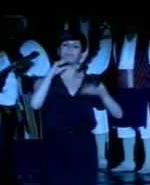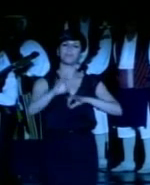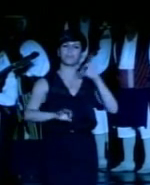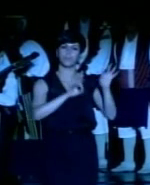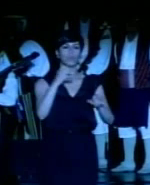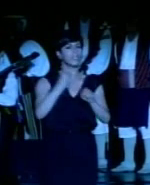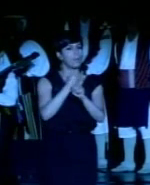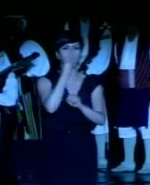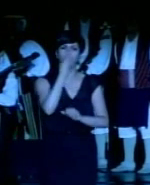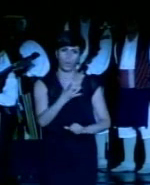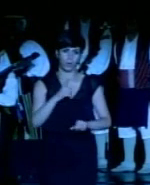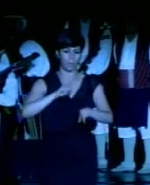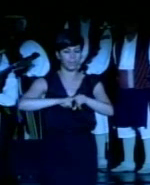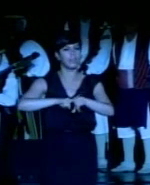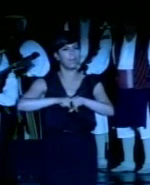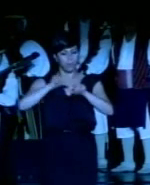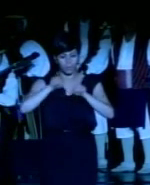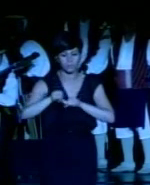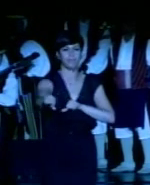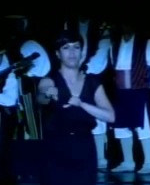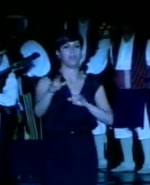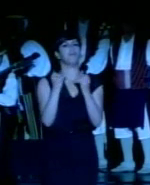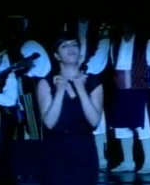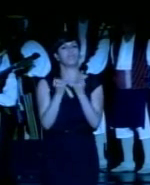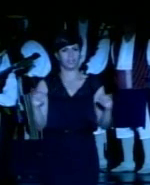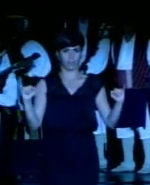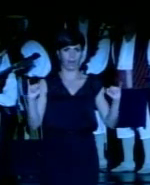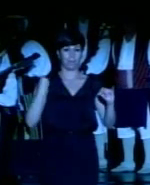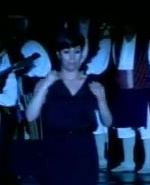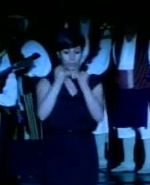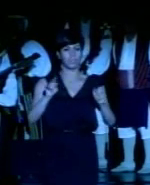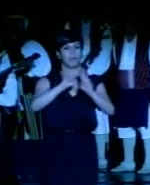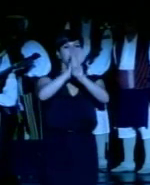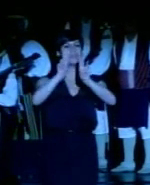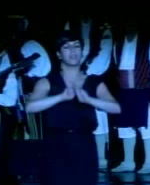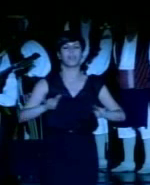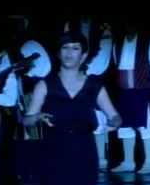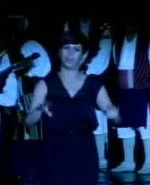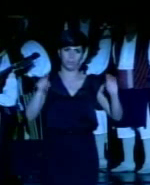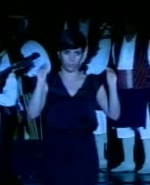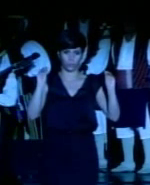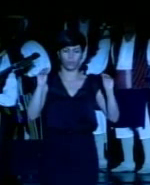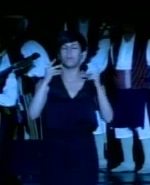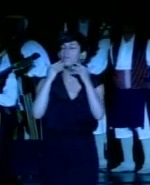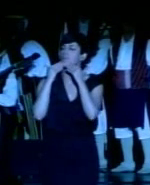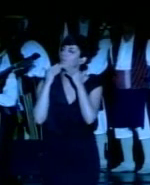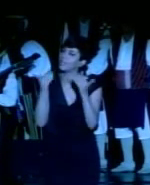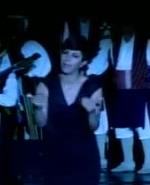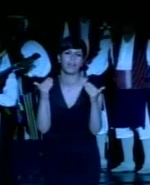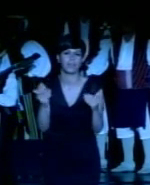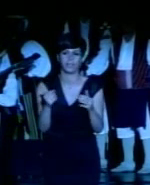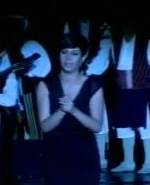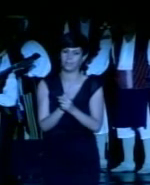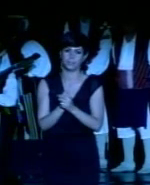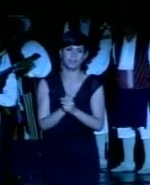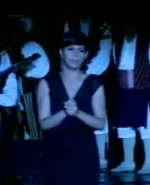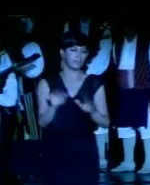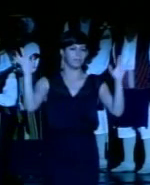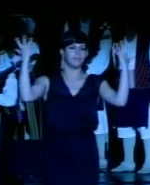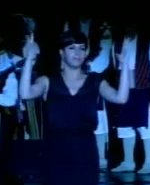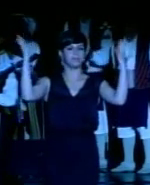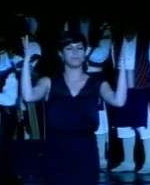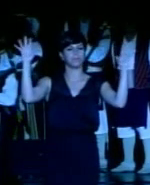realizan para que perdure en el tiempo este Festival Internacional de Burgos. Muchísimas gracias.